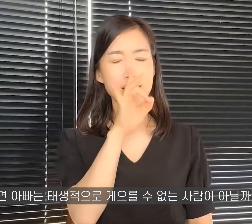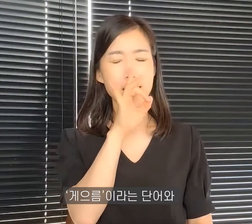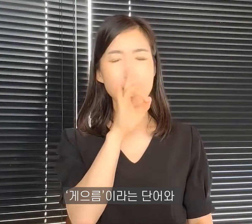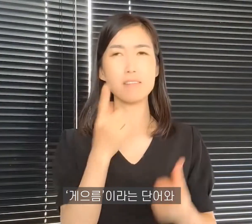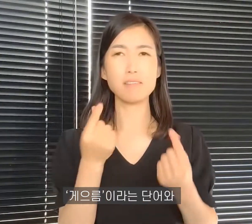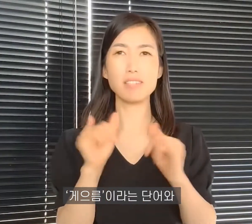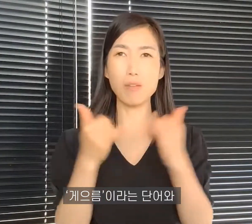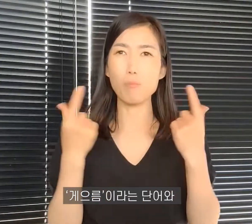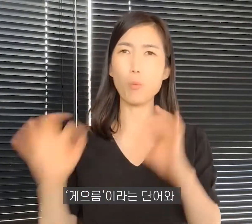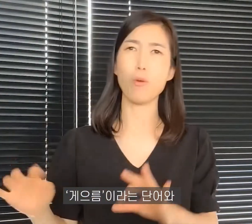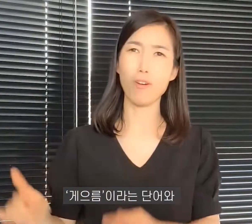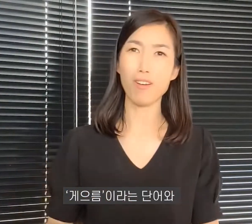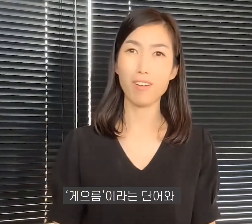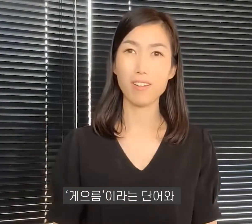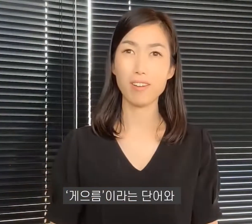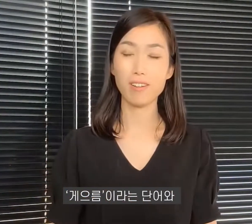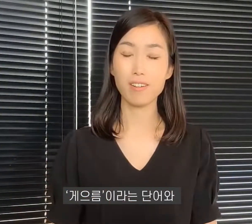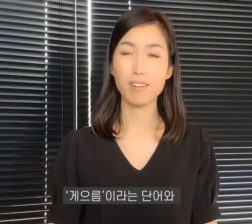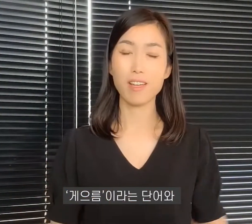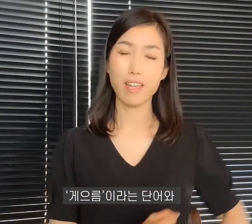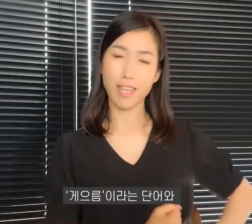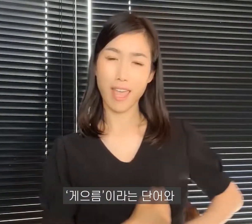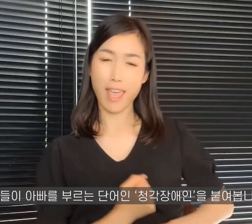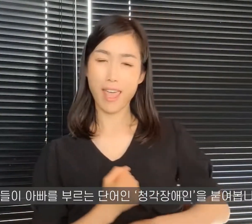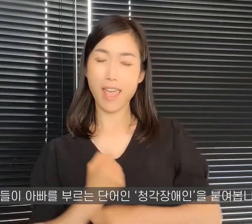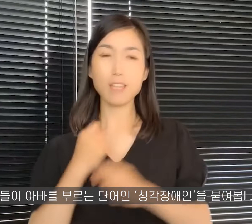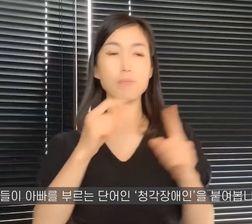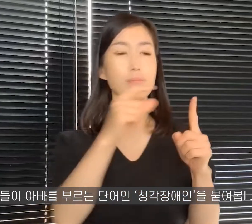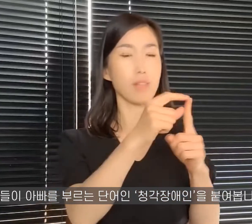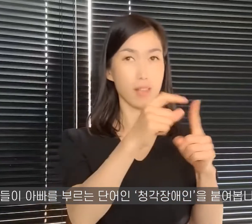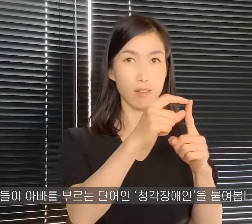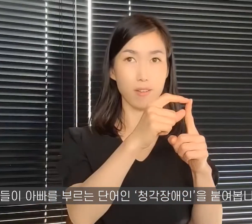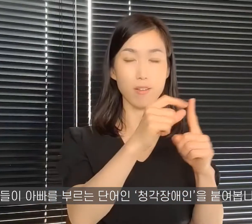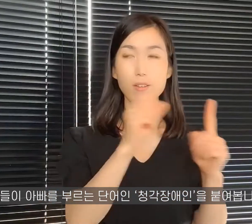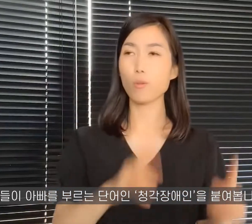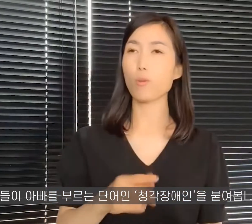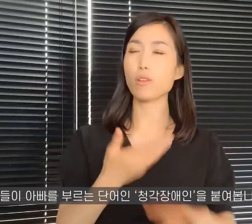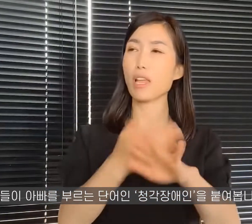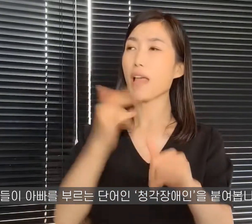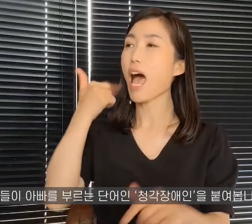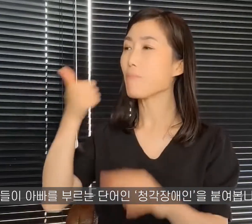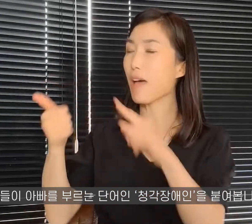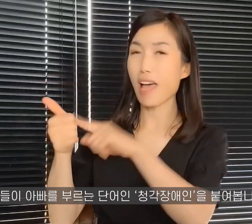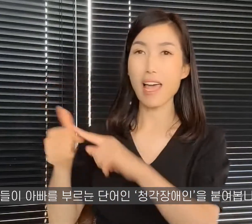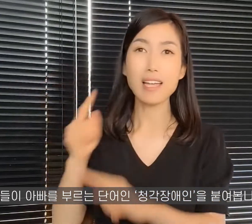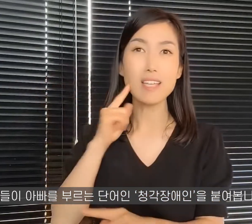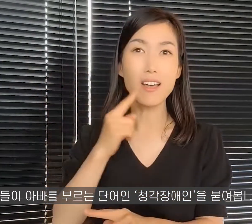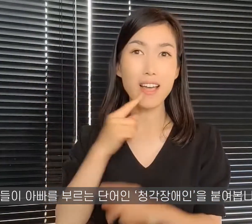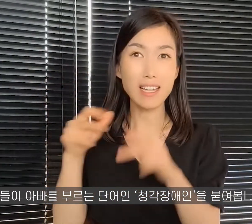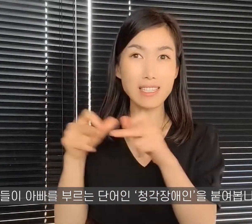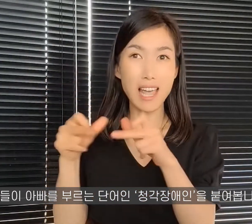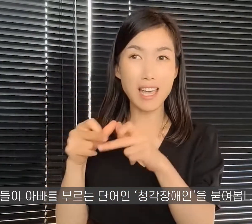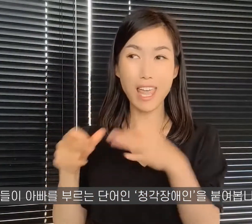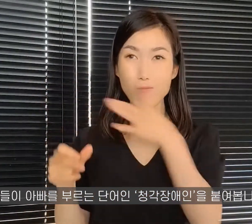게으름 이라는 단어와 사람들이 아빠를 부르는 단어인 청각 장애인 을